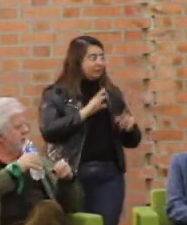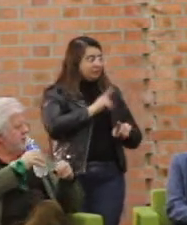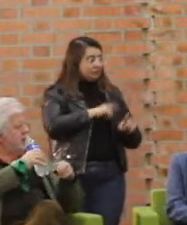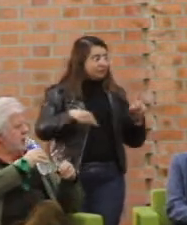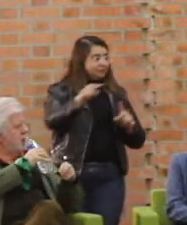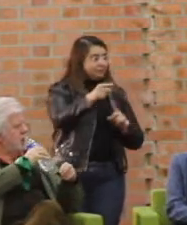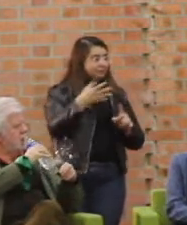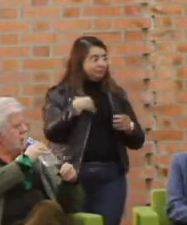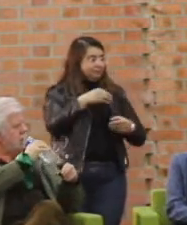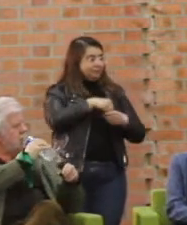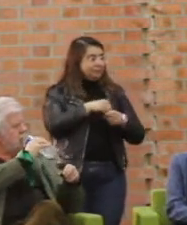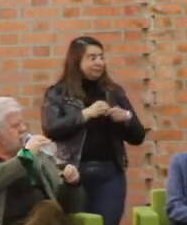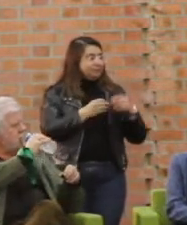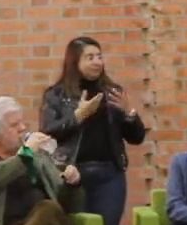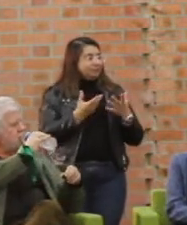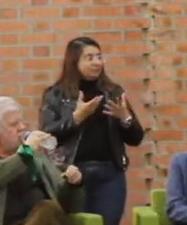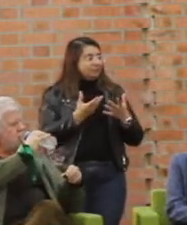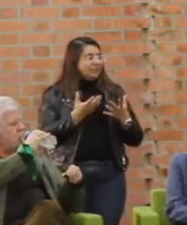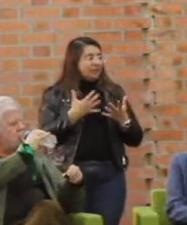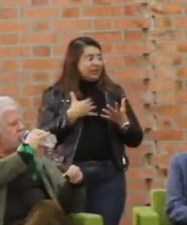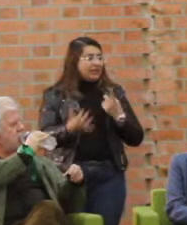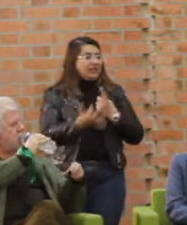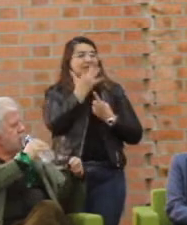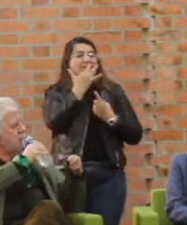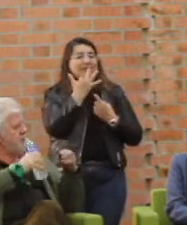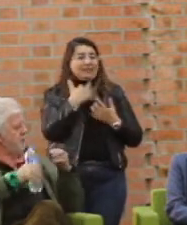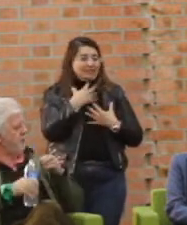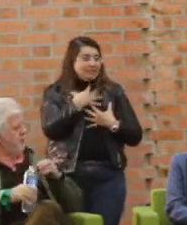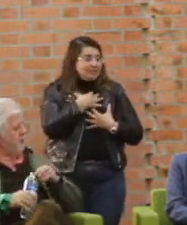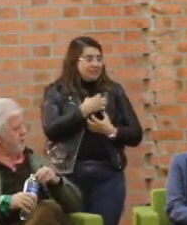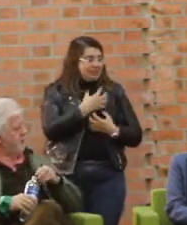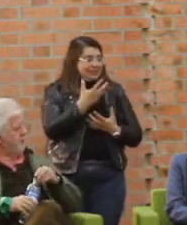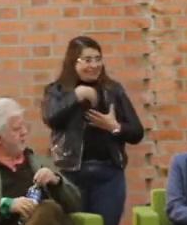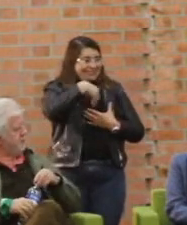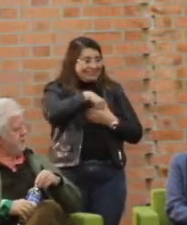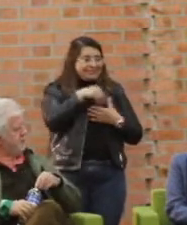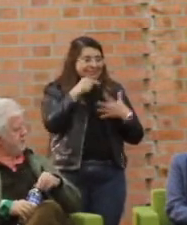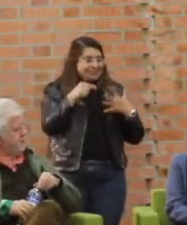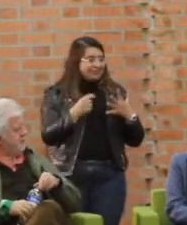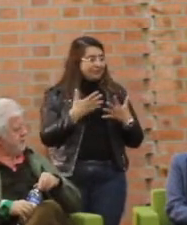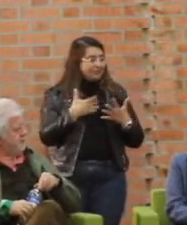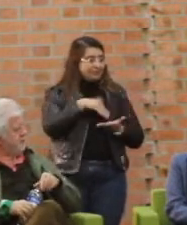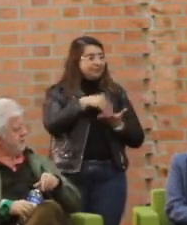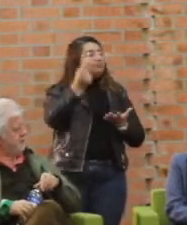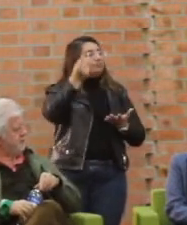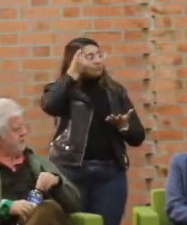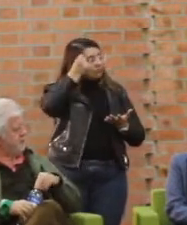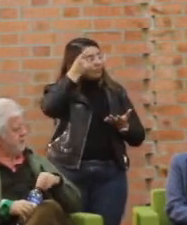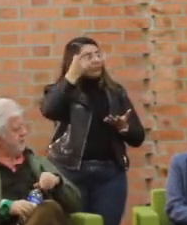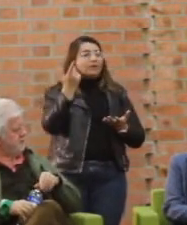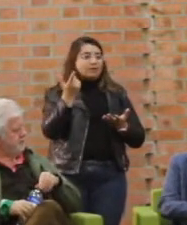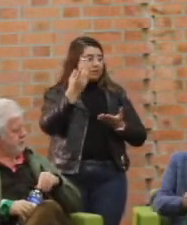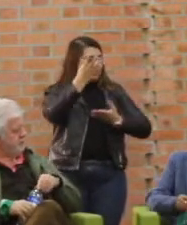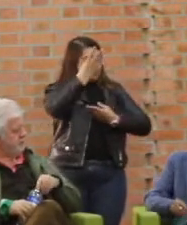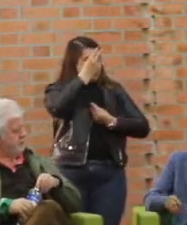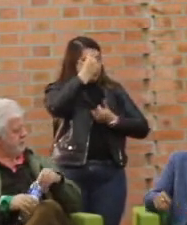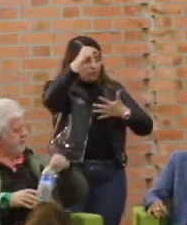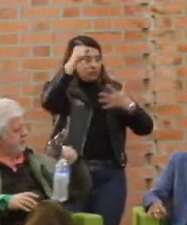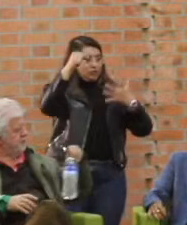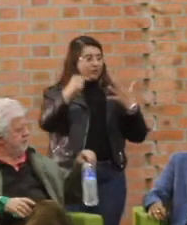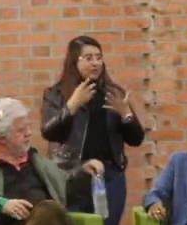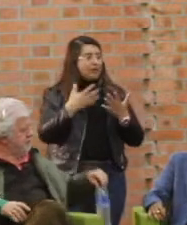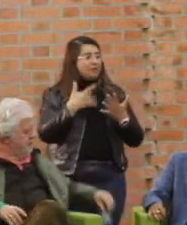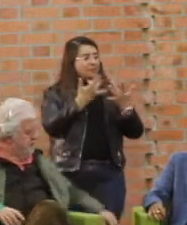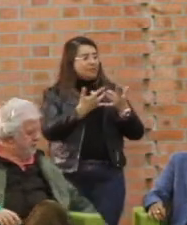vez al centro al escenario y entonces me genere esa como esa incomodidad no entiendo el valor de lo que cuando se dice